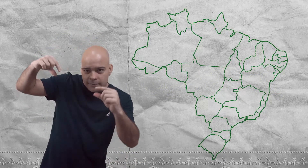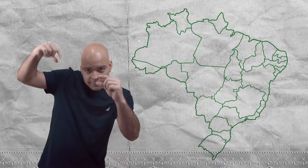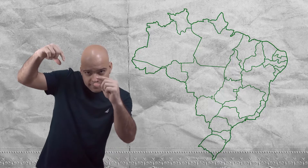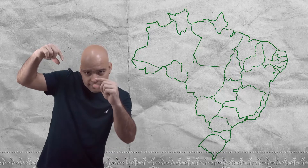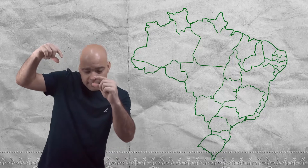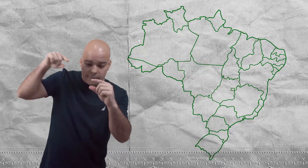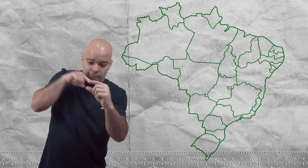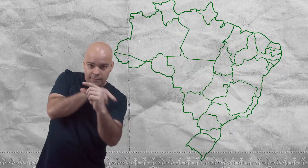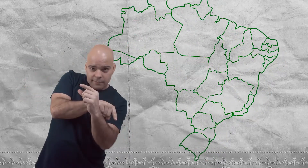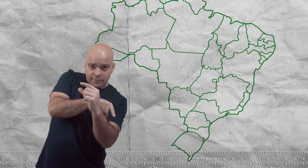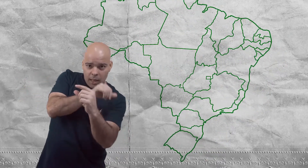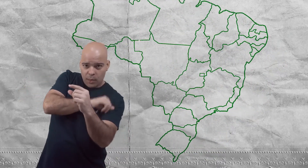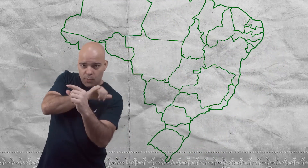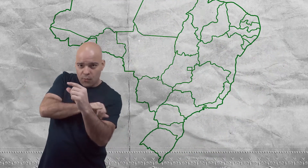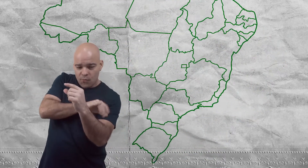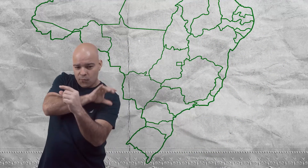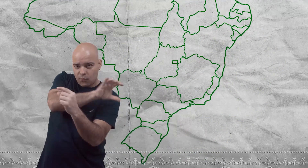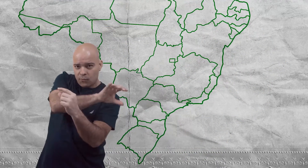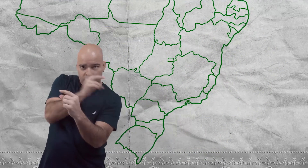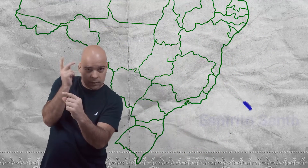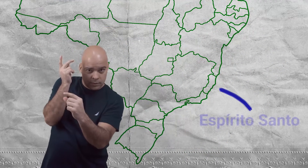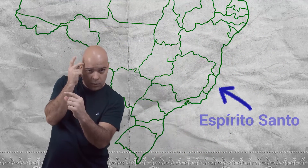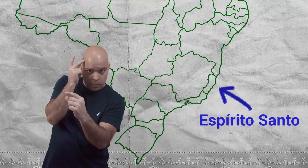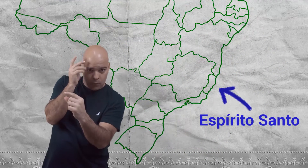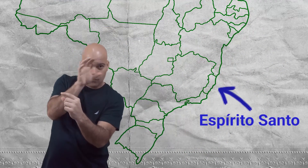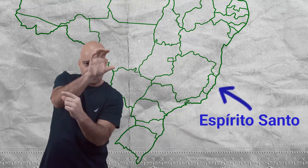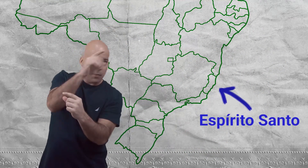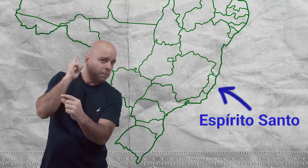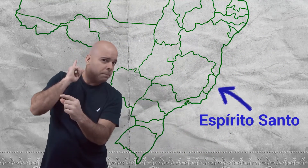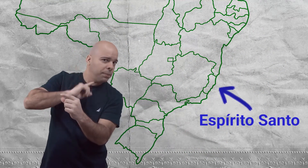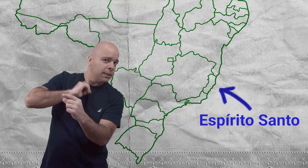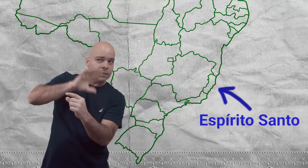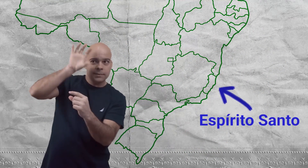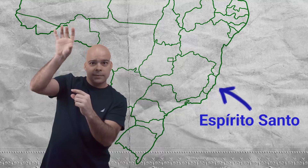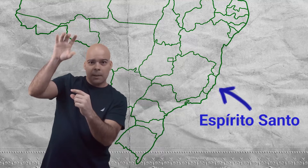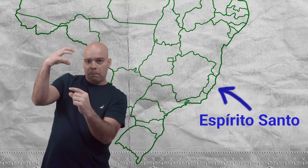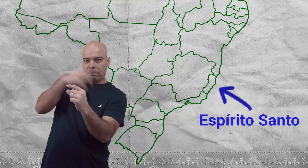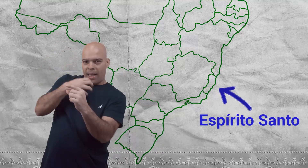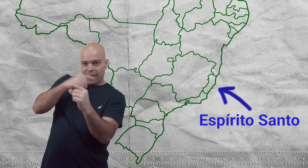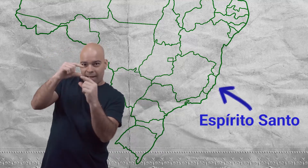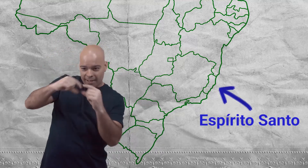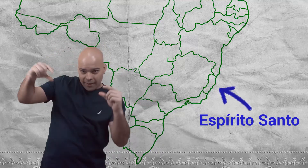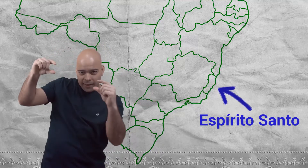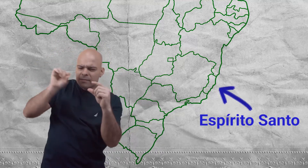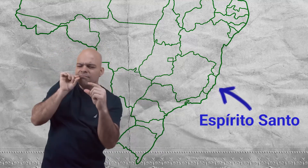Santo. É um estado que fica ali próximo ao Rio de Janeiro, São Paulo, Minas Gerais e Bahia.